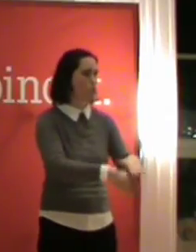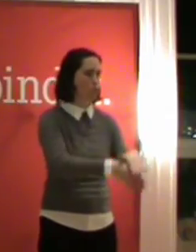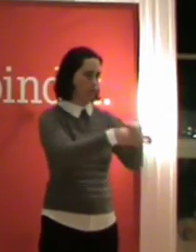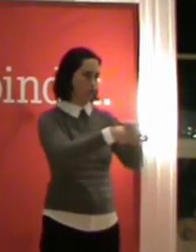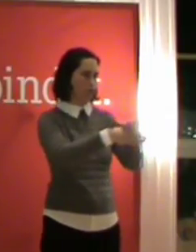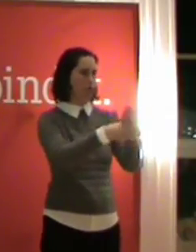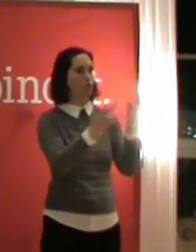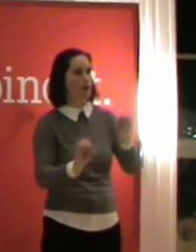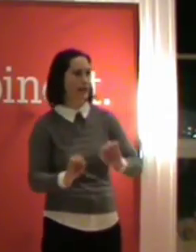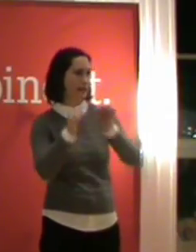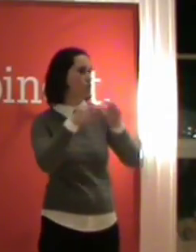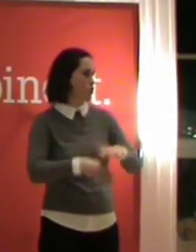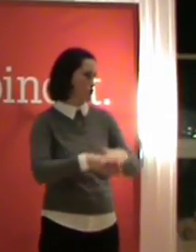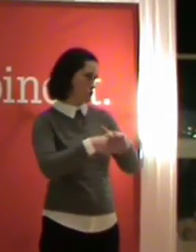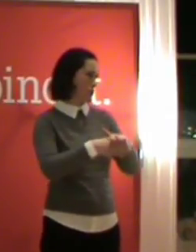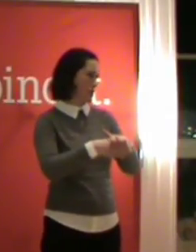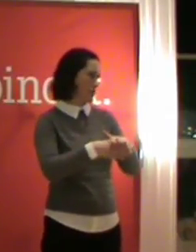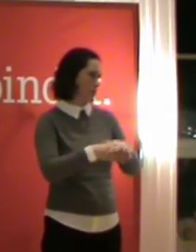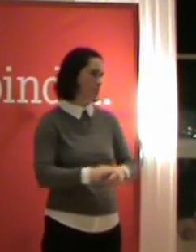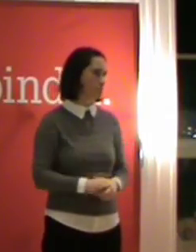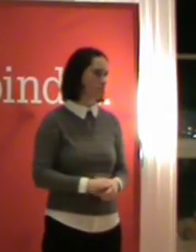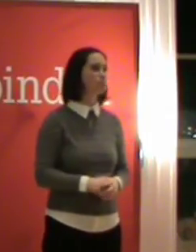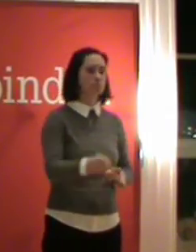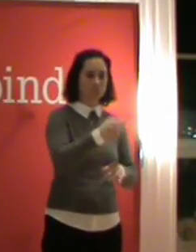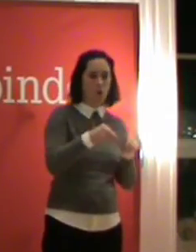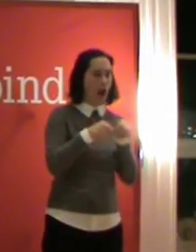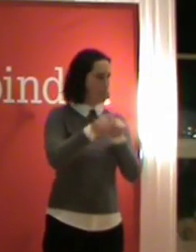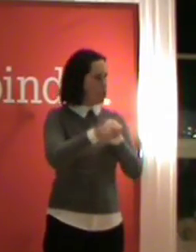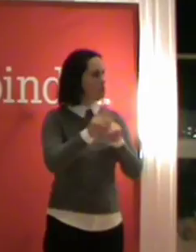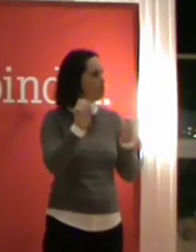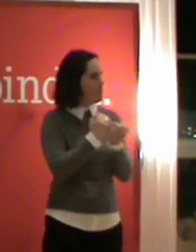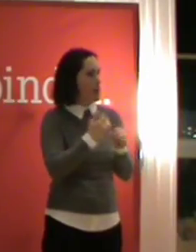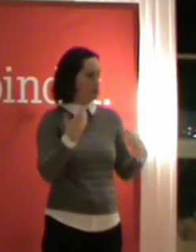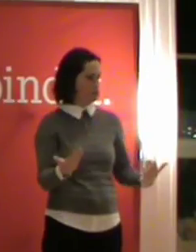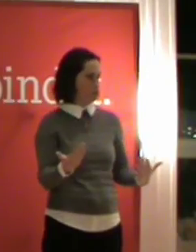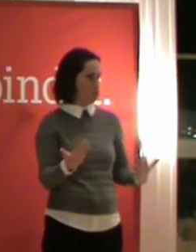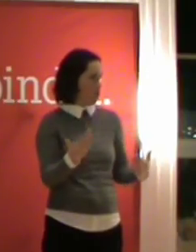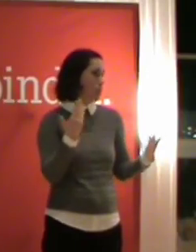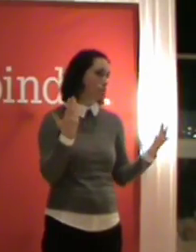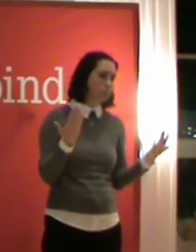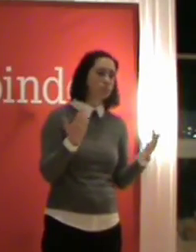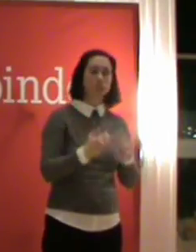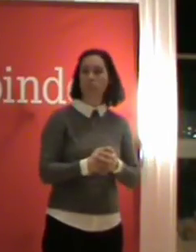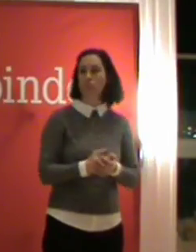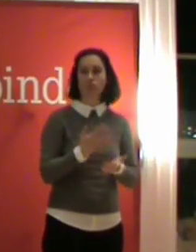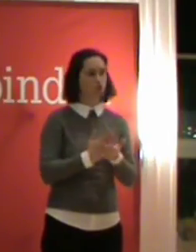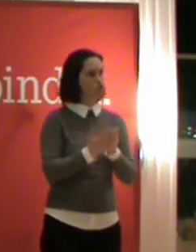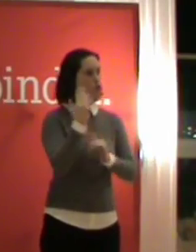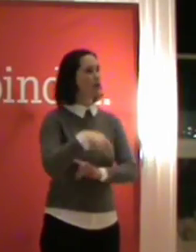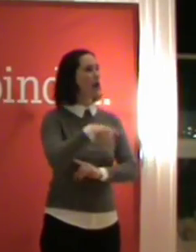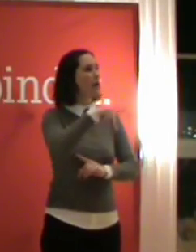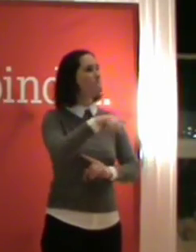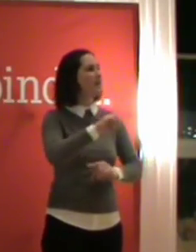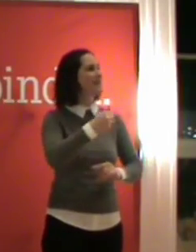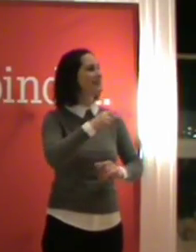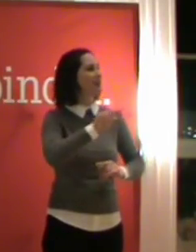Initiativen tun. Und das tun unsere Abgeordneten auch. Das tun sie, seitdem Petra Sitte